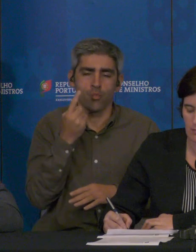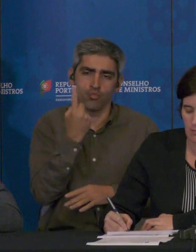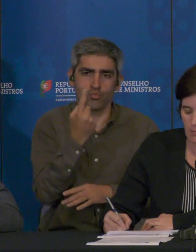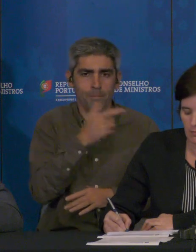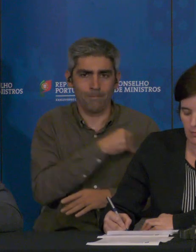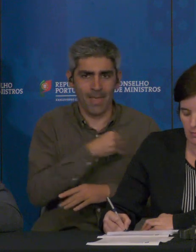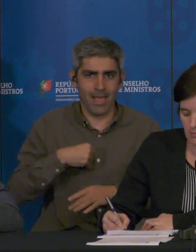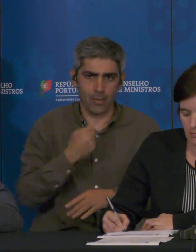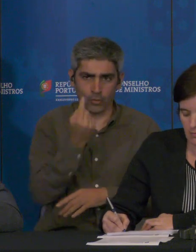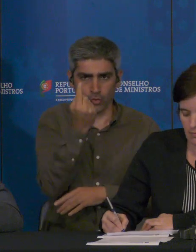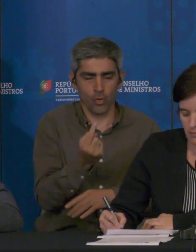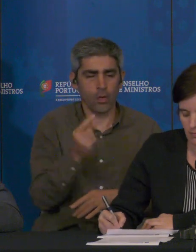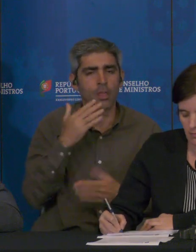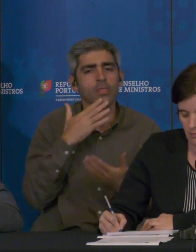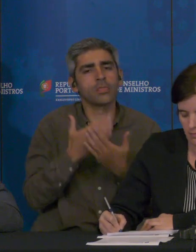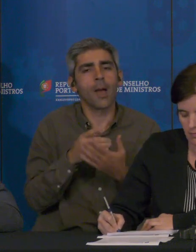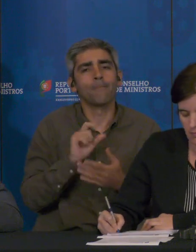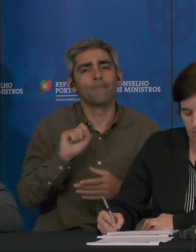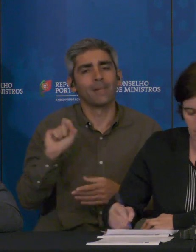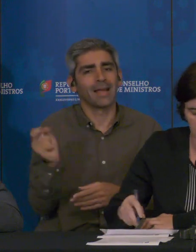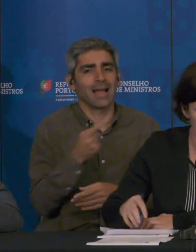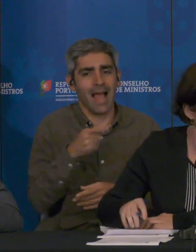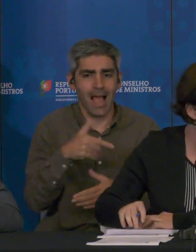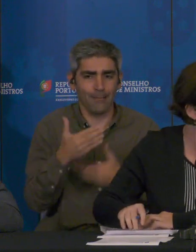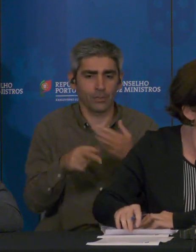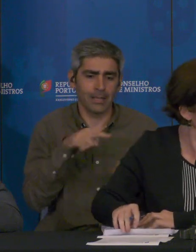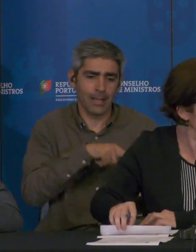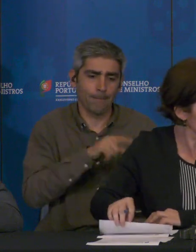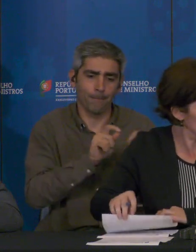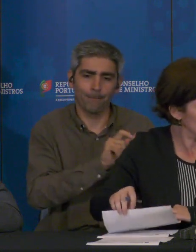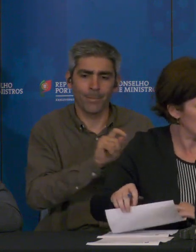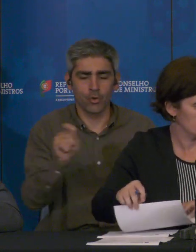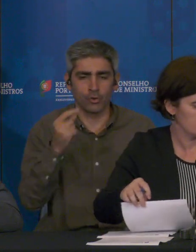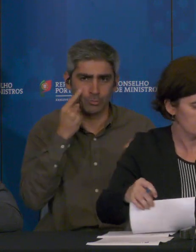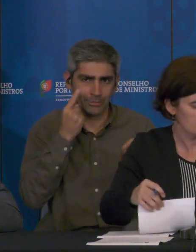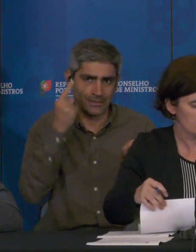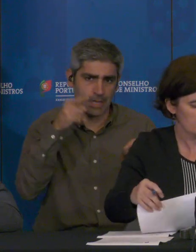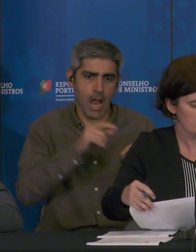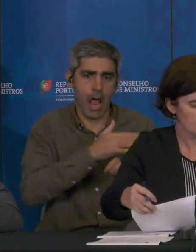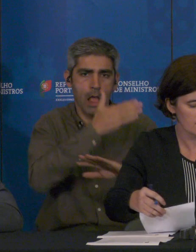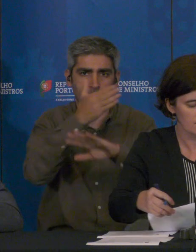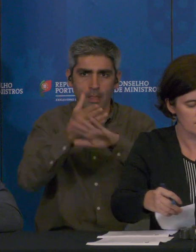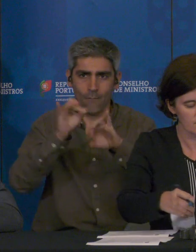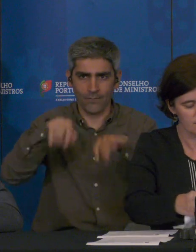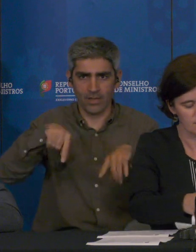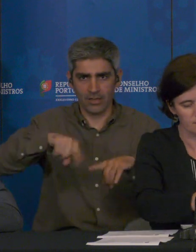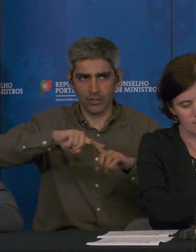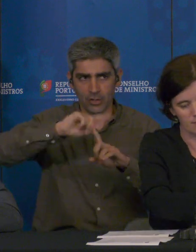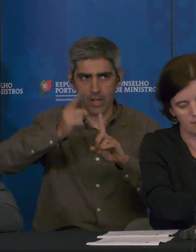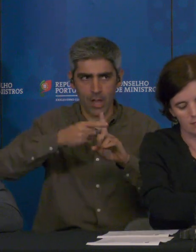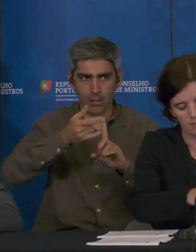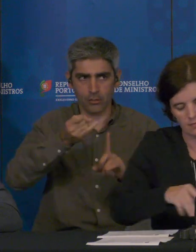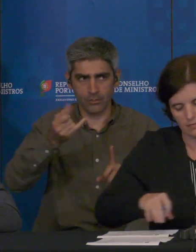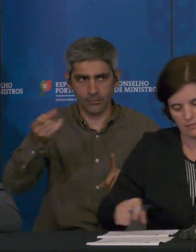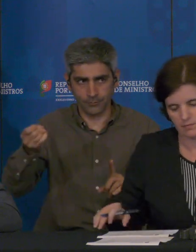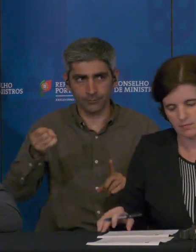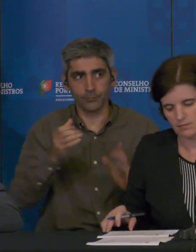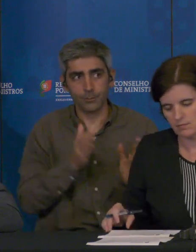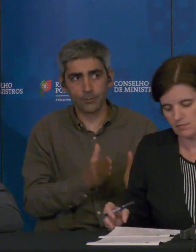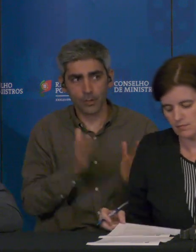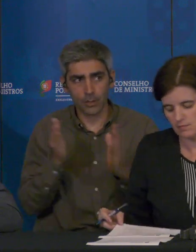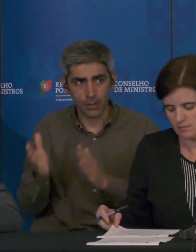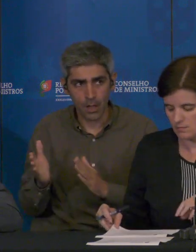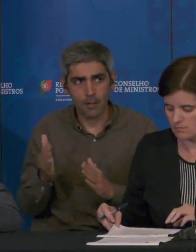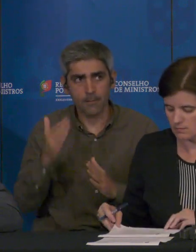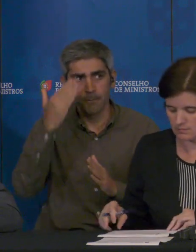seja mais célere durante este período extraordinário até ao final deste ano. Por outro lado, prevê-se ainda